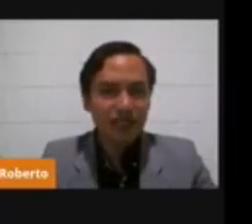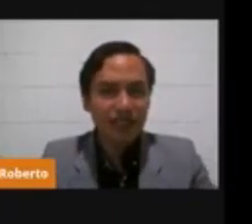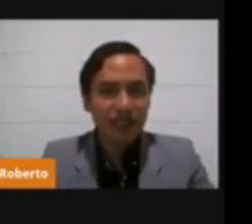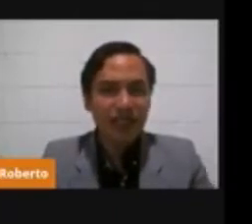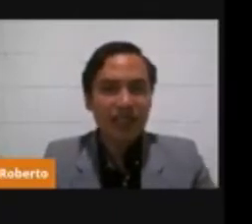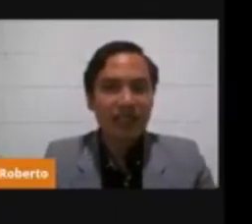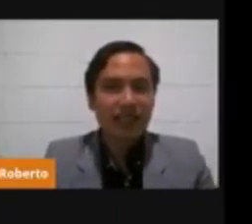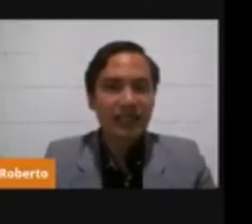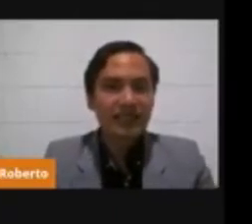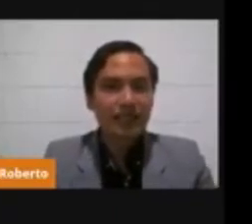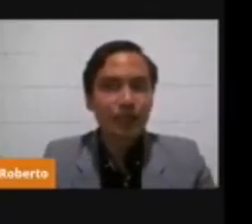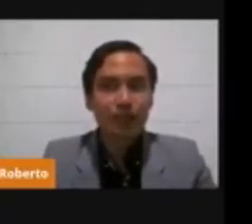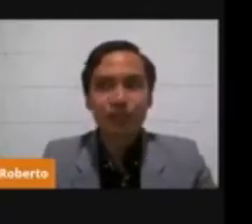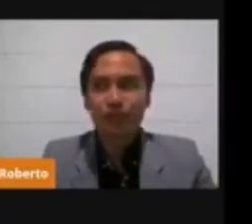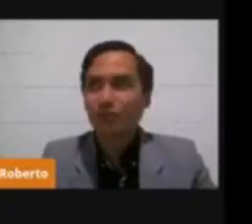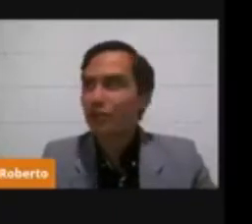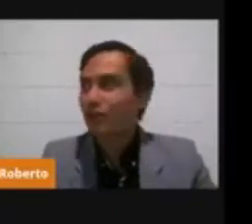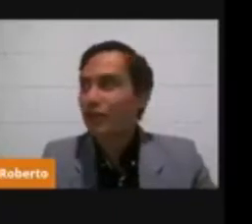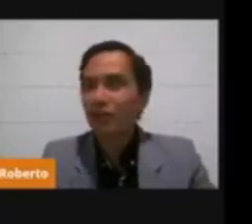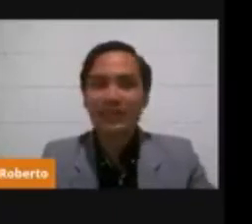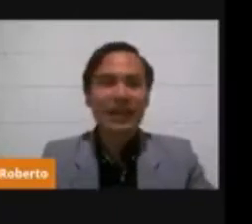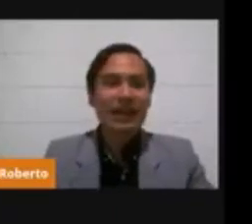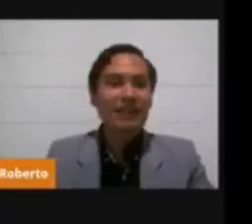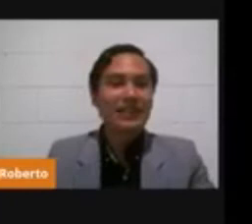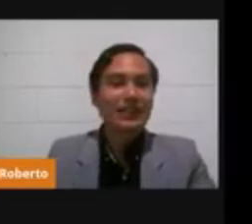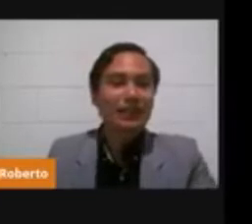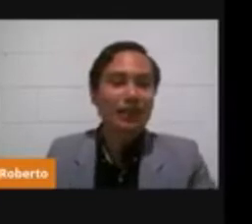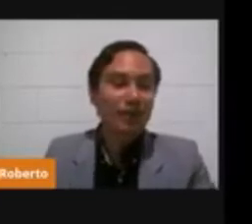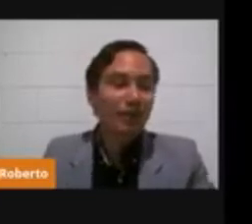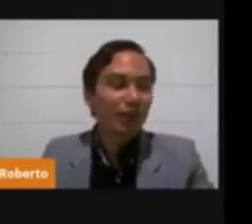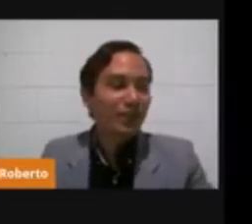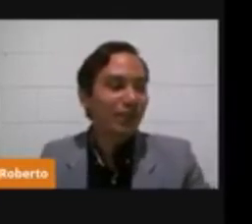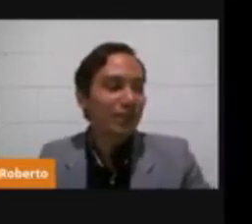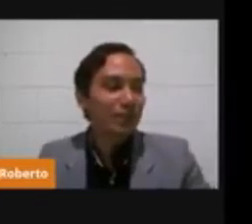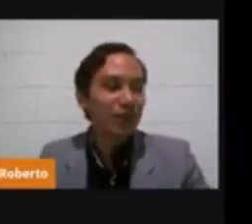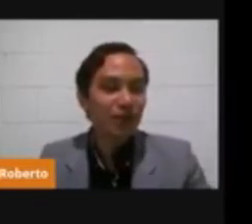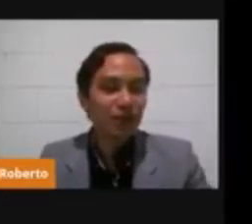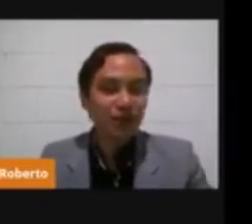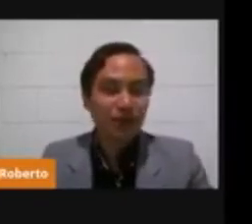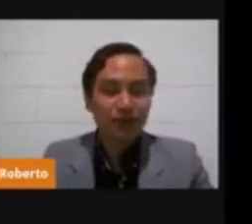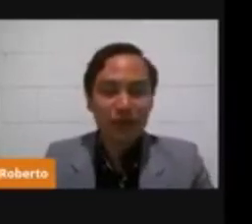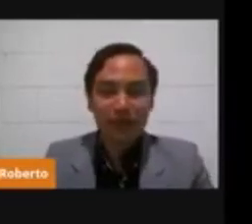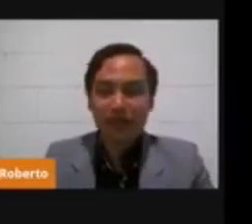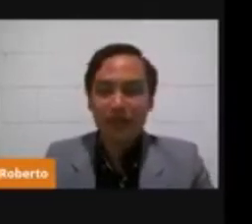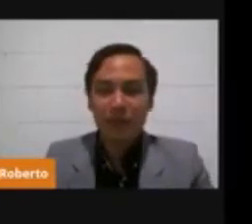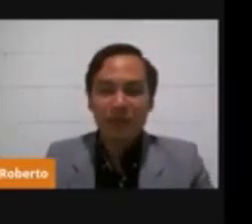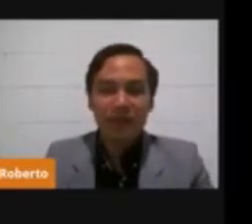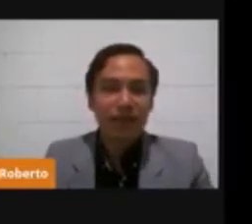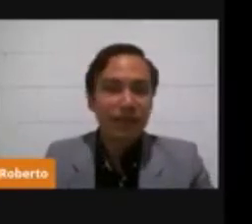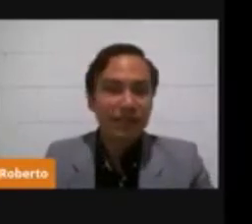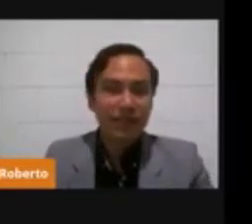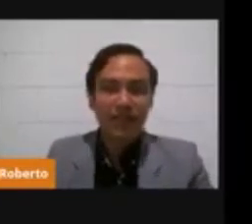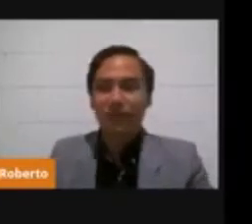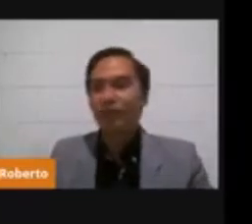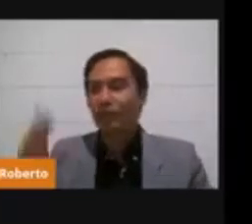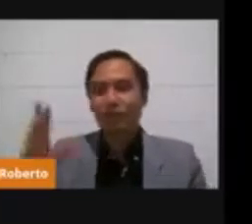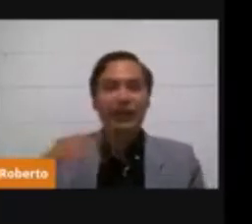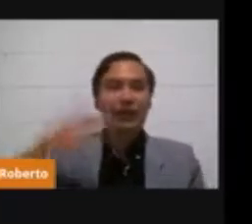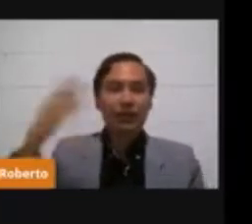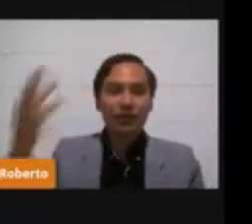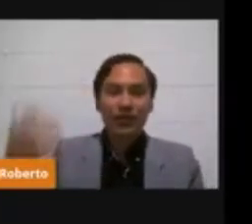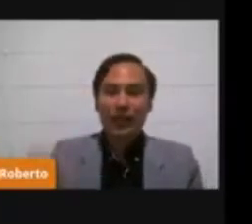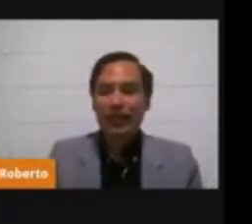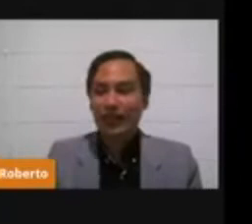ustedes consideran que sí todos somos y todas iguales. A veces, bueno, esto también como lo de la pandemia, y hemos estado haciendo